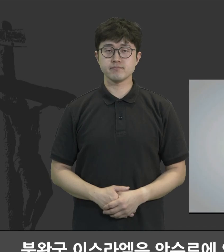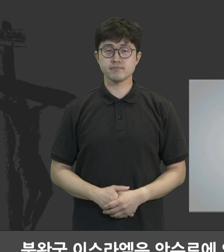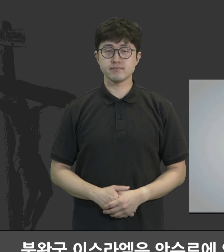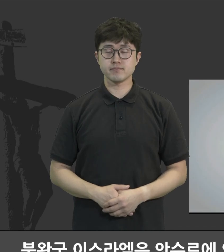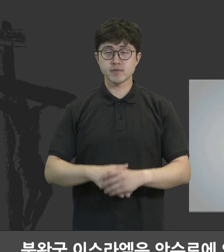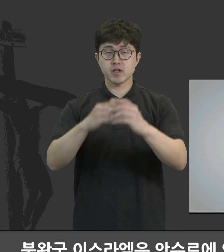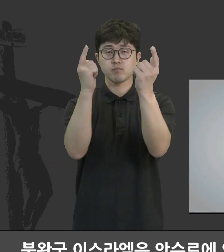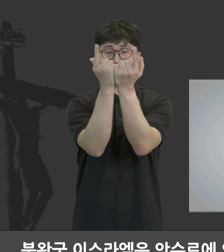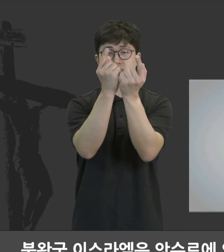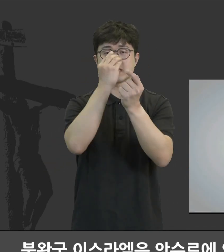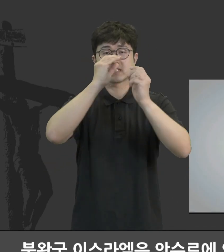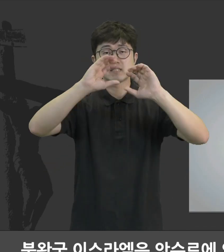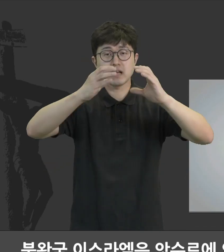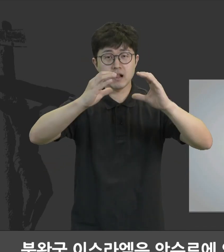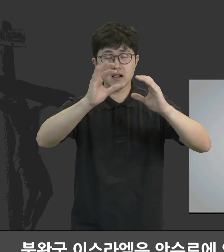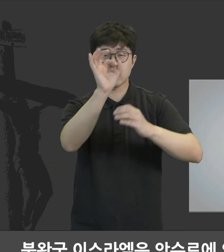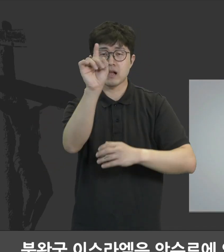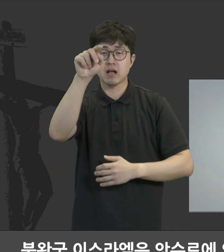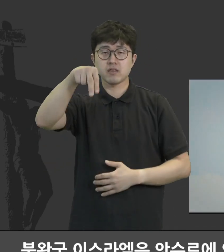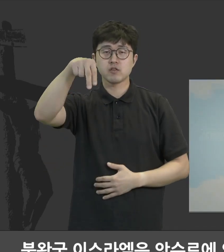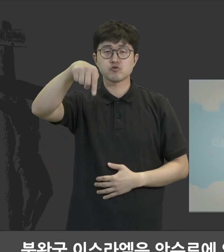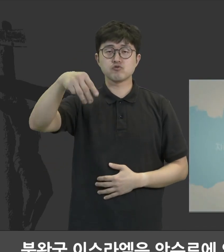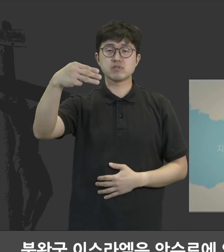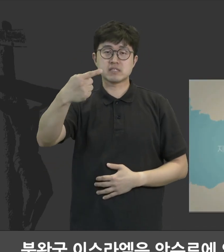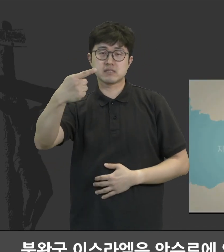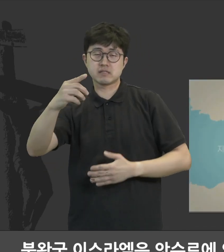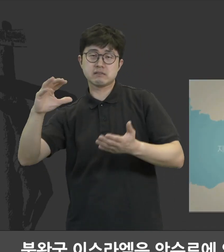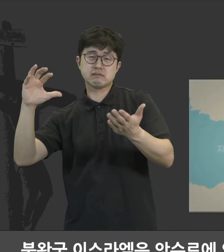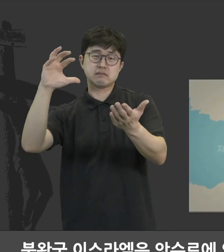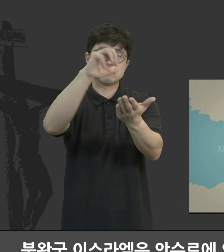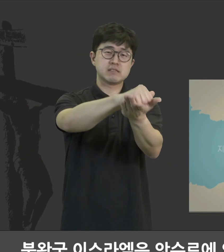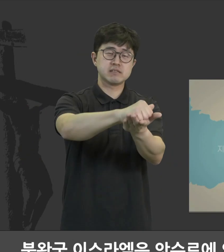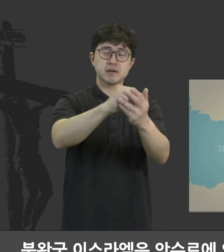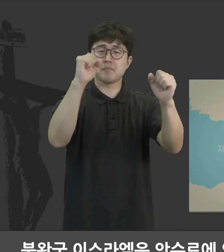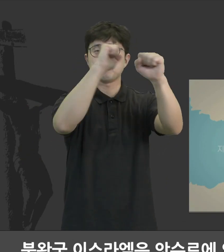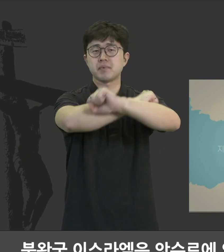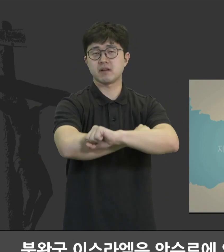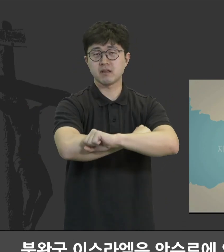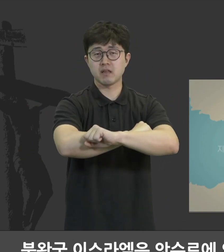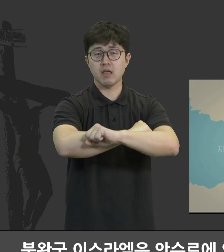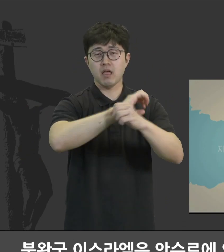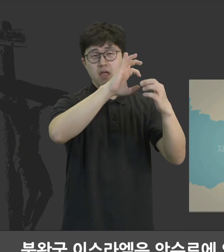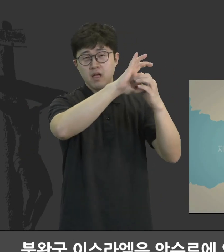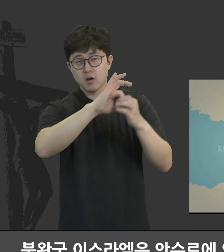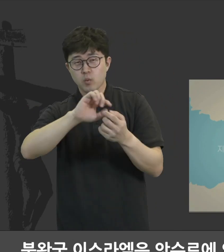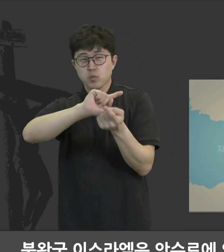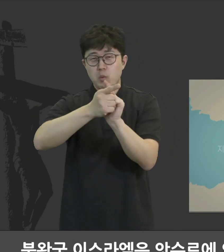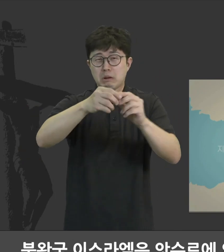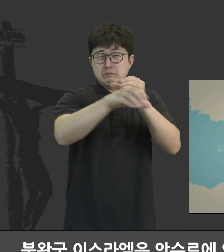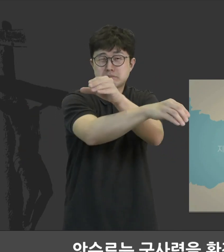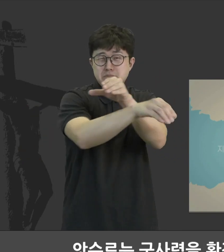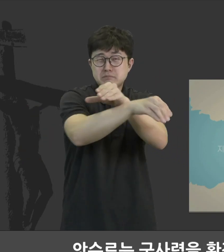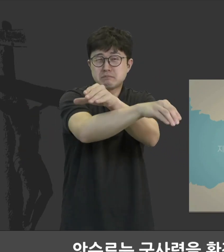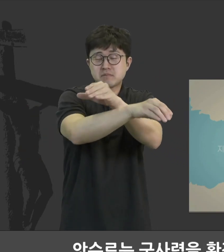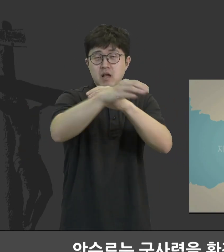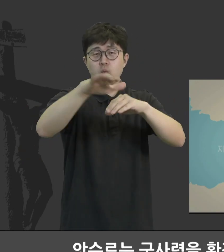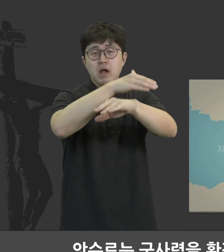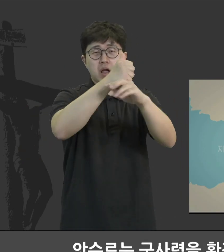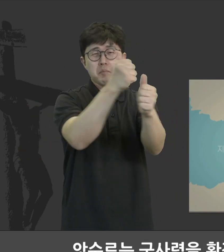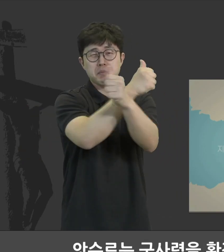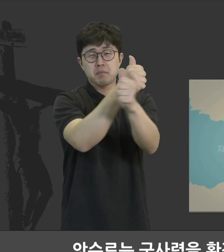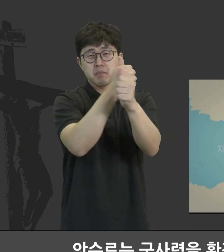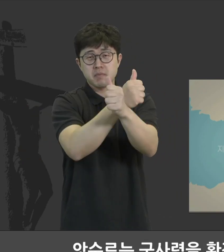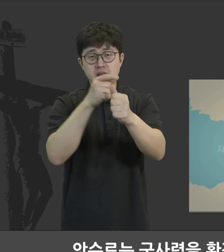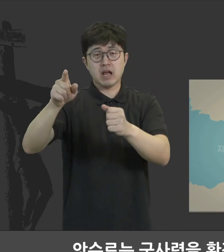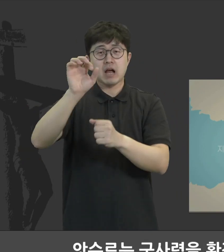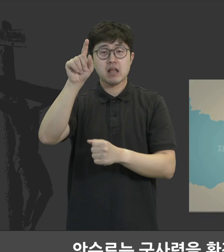북왕국 이스라엘은 아수르에 의해 멸망합니다. 계속된 반역으로 북이스라엘의 왕이 바뀌는 동안